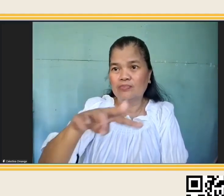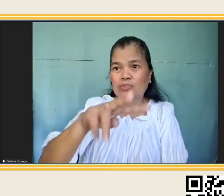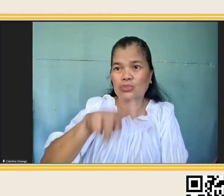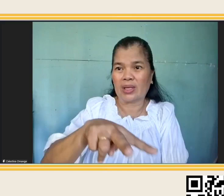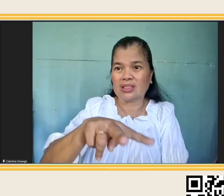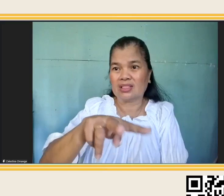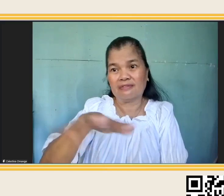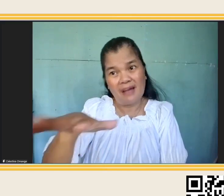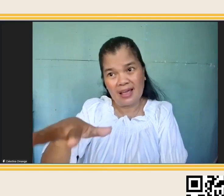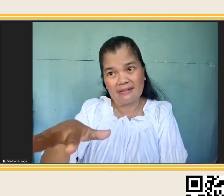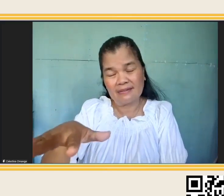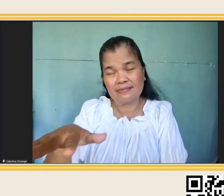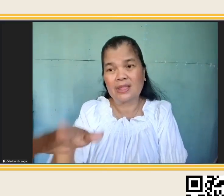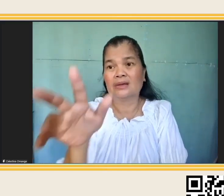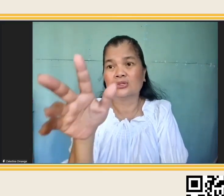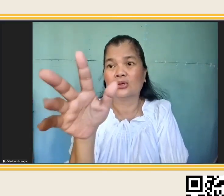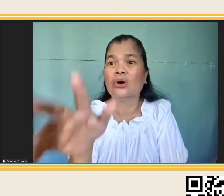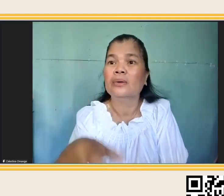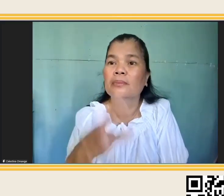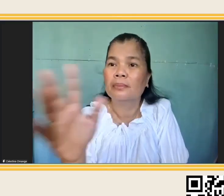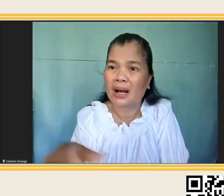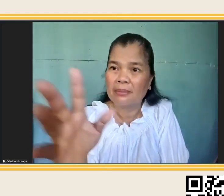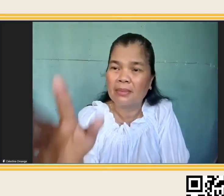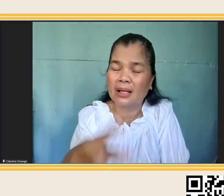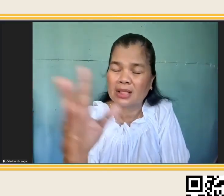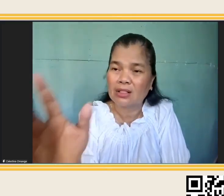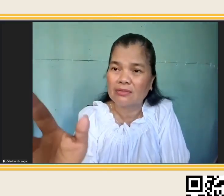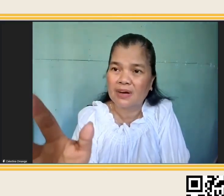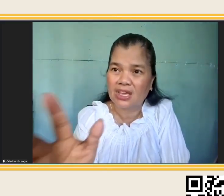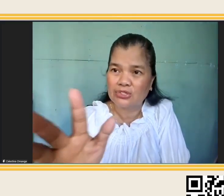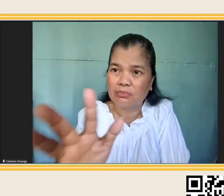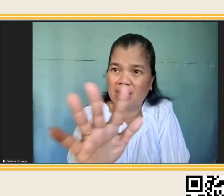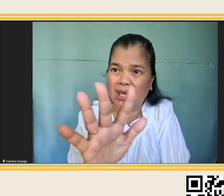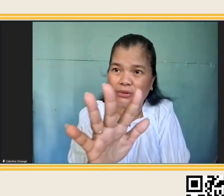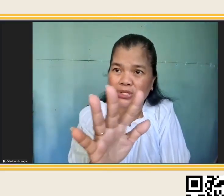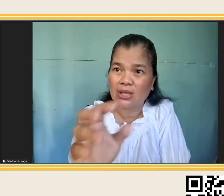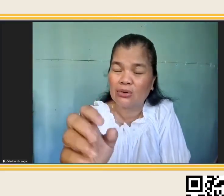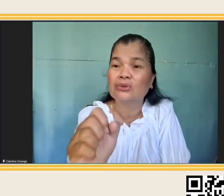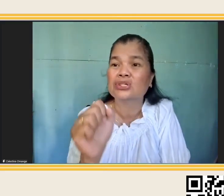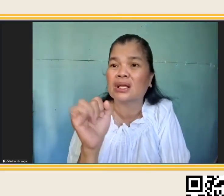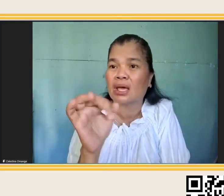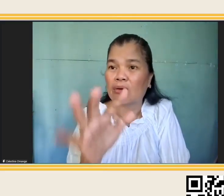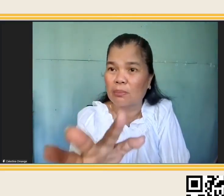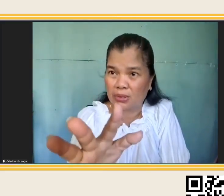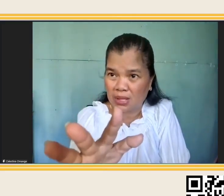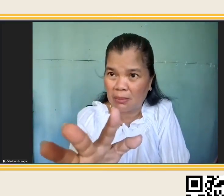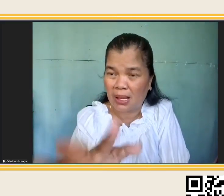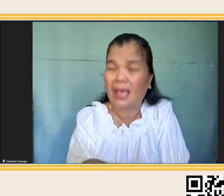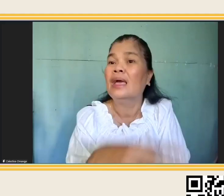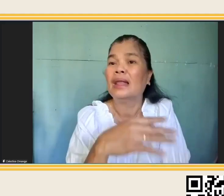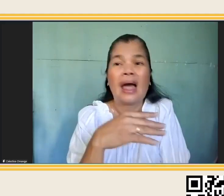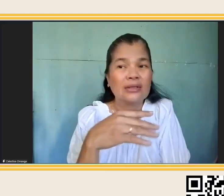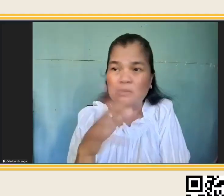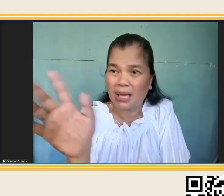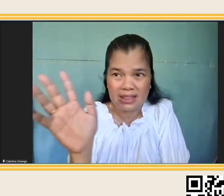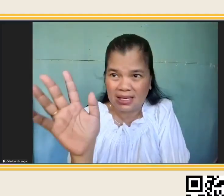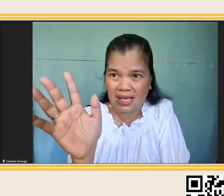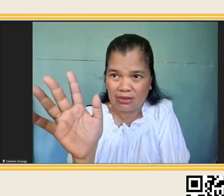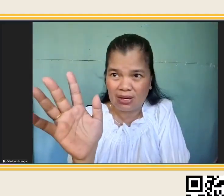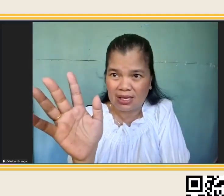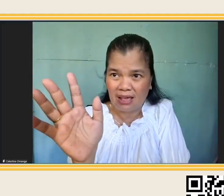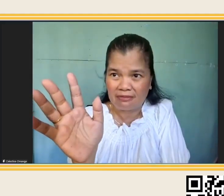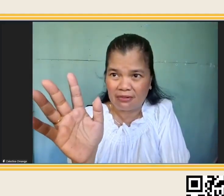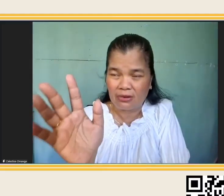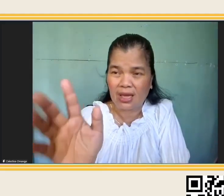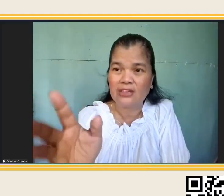24, 25. So, tatlong variation binigay ko sa inyo kung saan kayo komportable, lahat yun